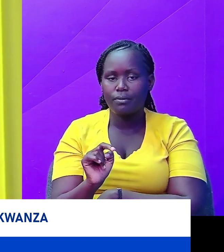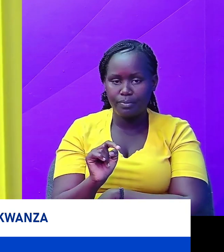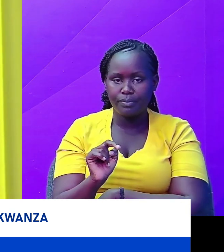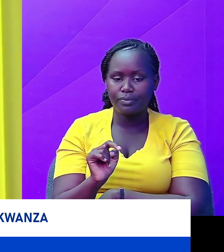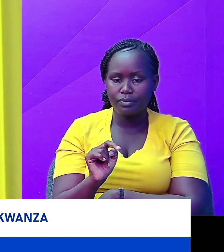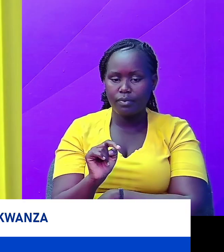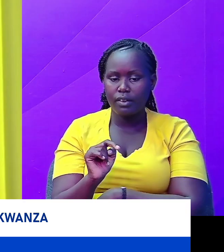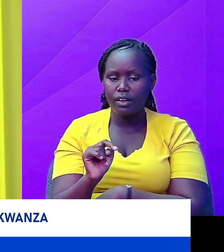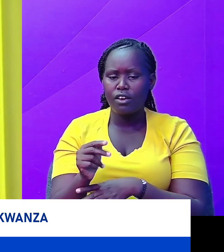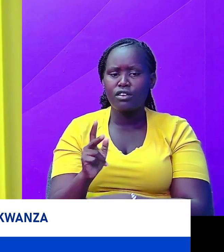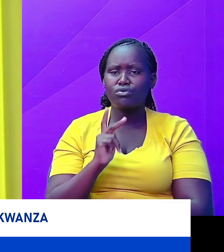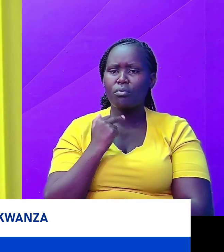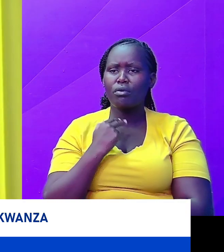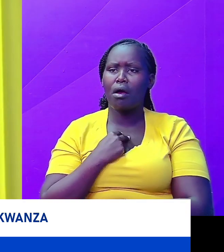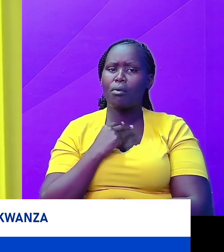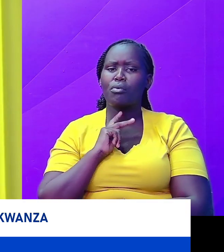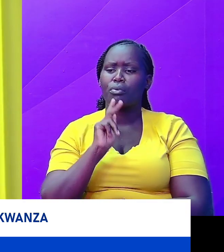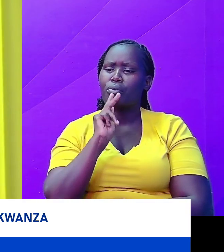Tumenyanyua sauti sisi kusema ya kwao.